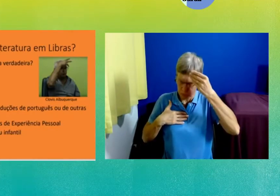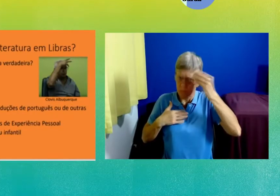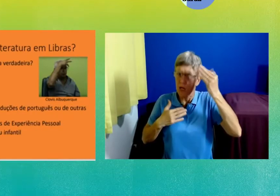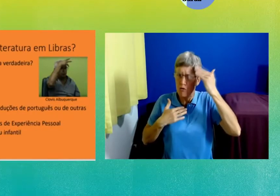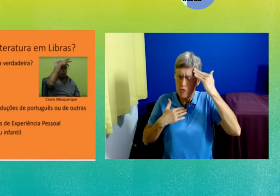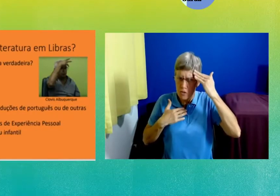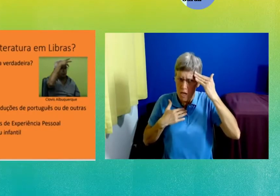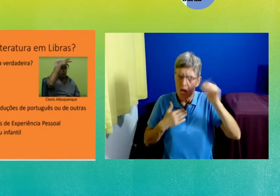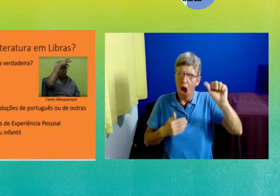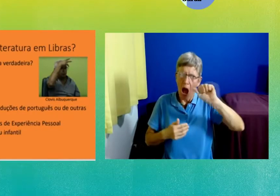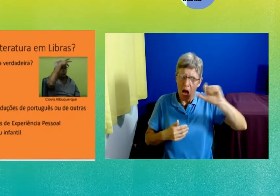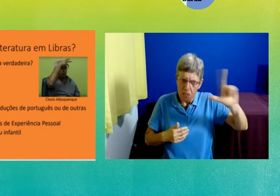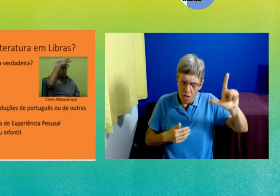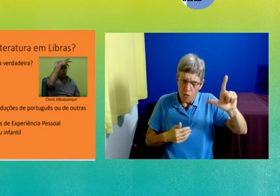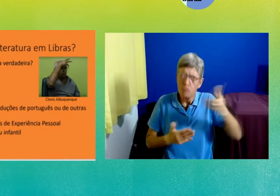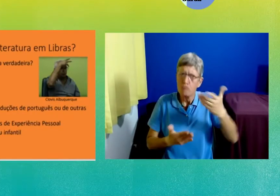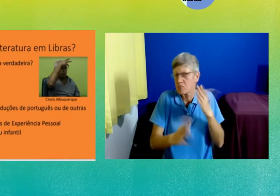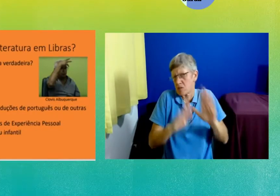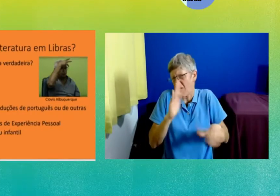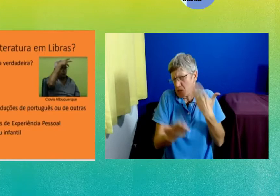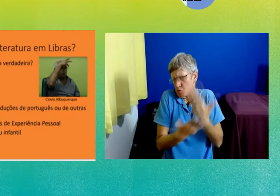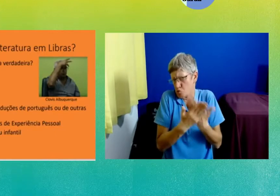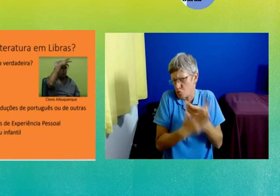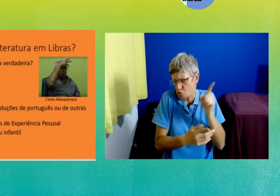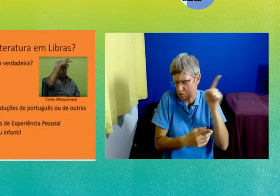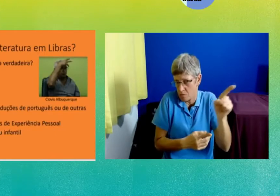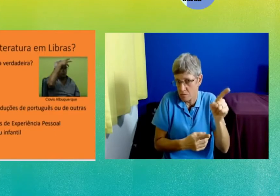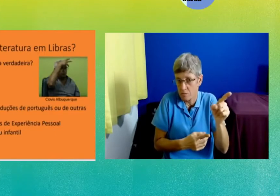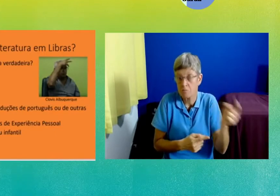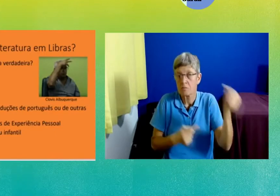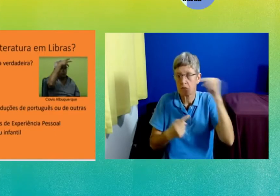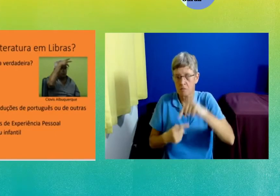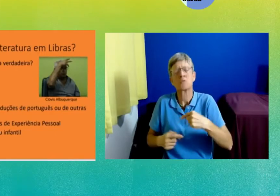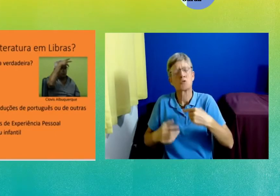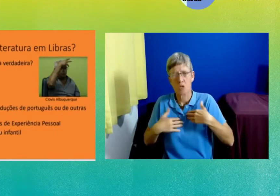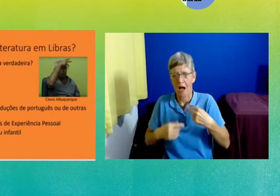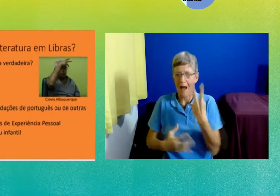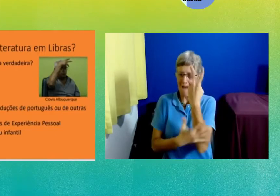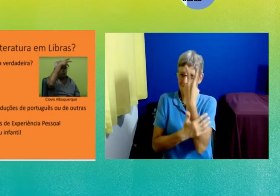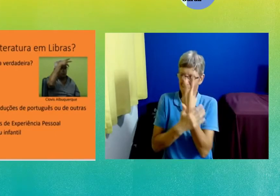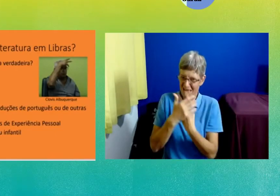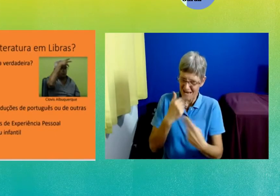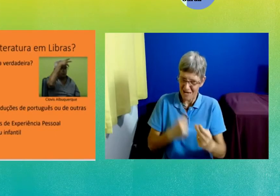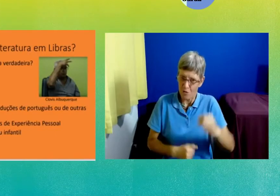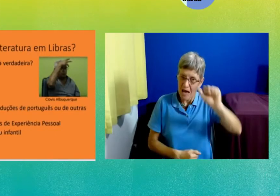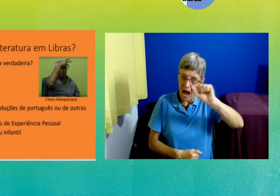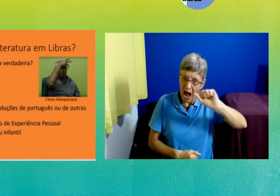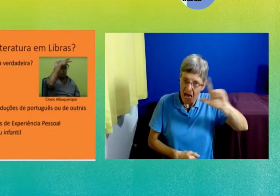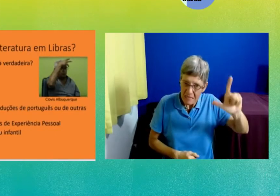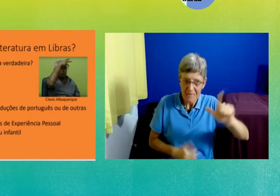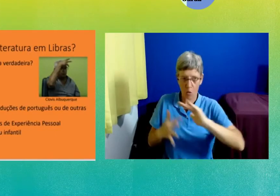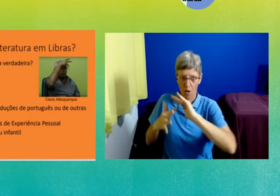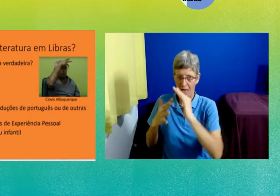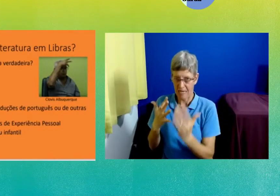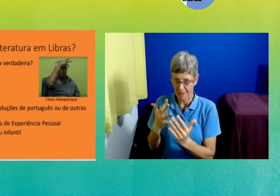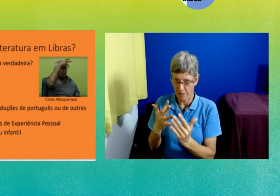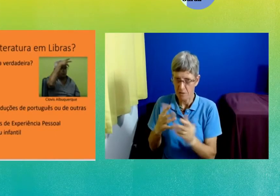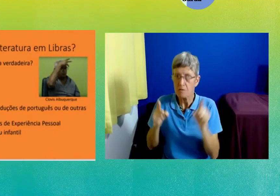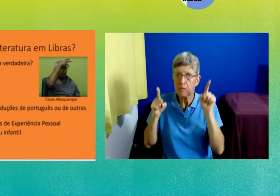de Libras, né? Mas você pode fazer algumas criações. Um classificador, desculpa, a SL.